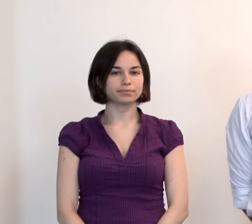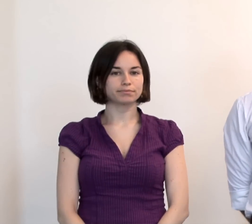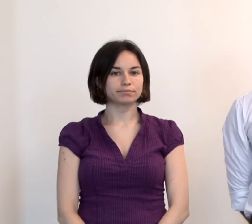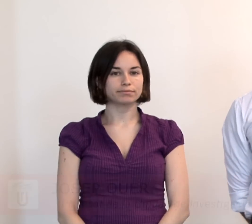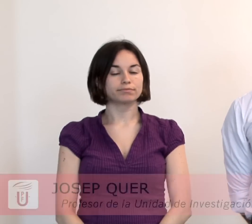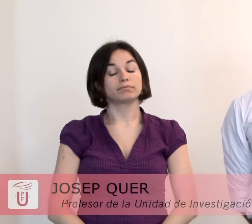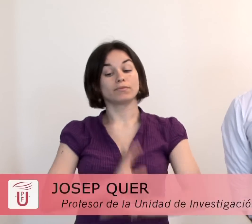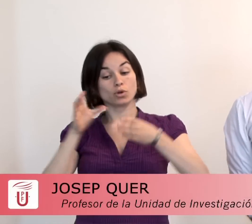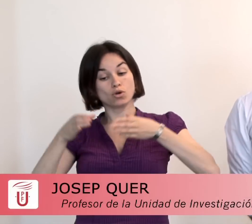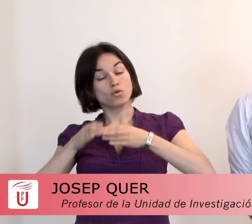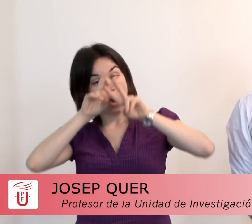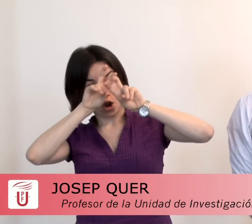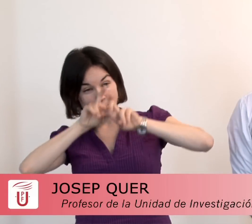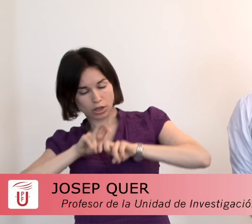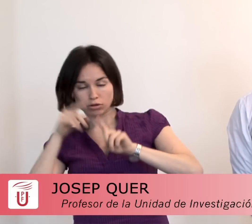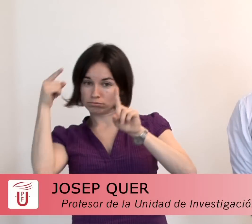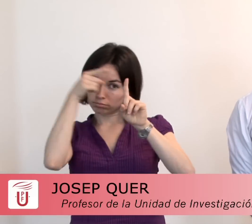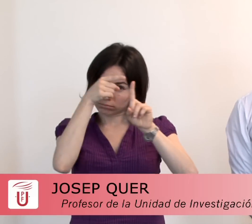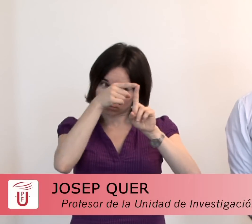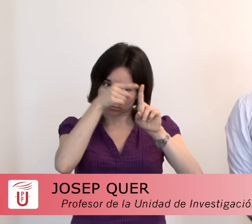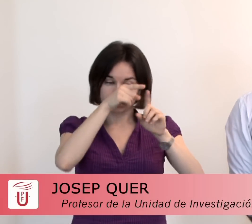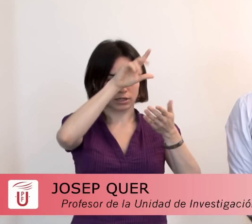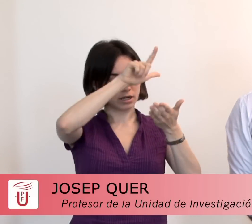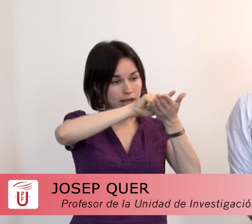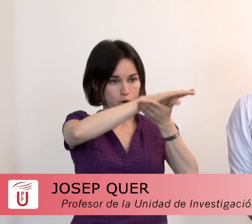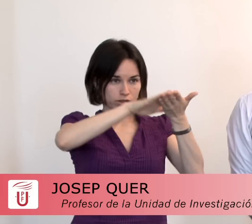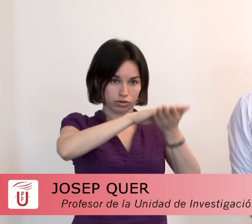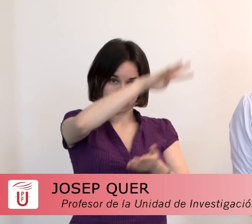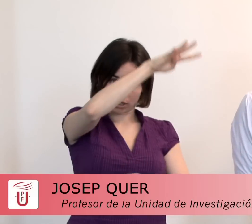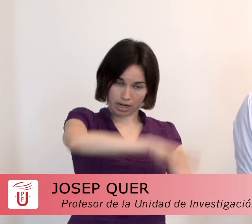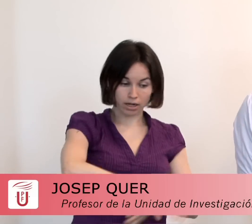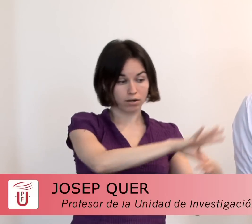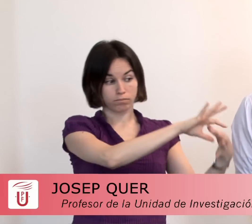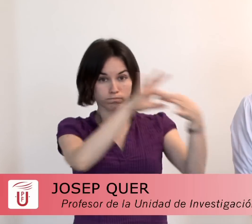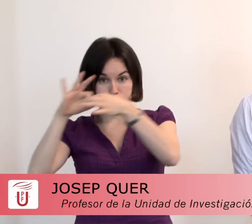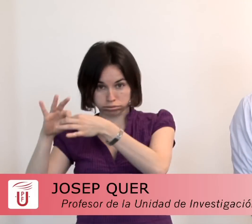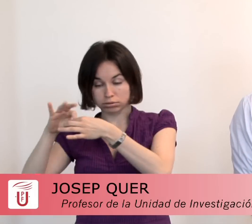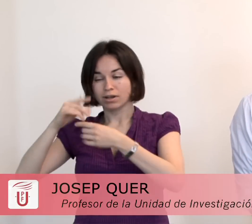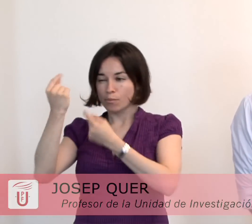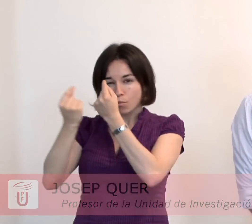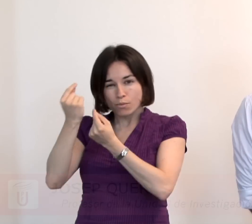Dentro de la unidad nos dedicamos a la investigación sobre lengua de signos catalana como parte del estudio de las propiedades del lenguaje